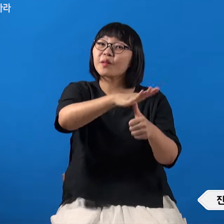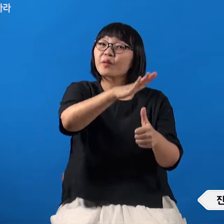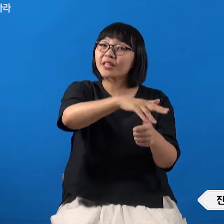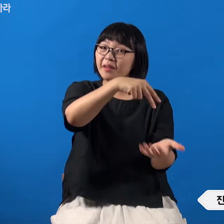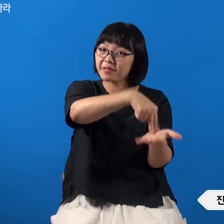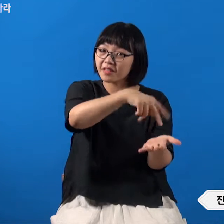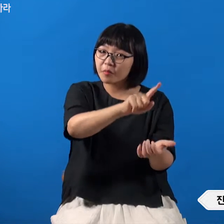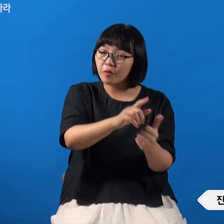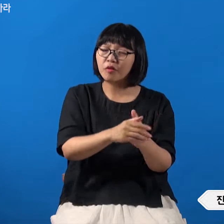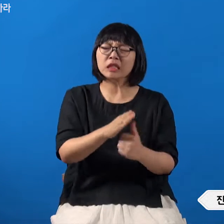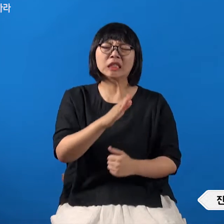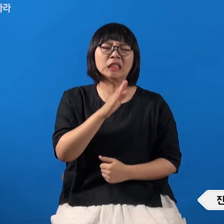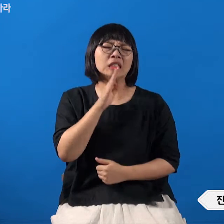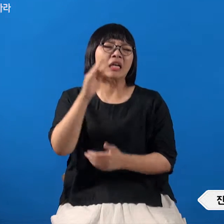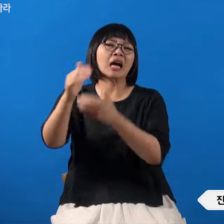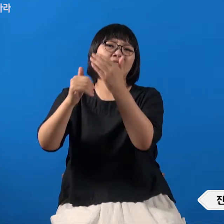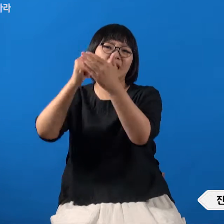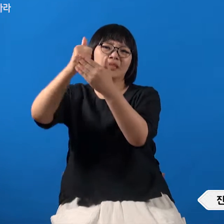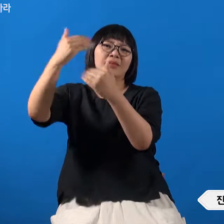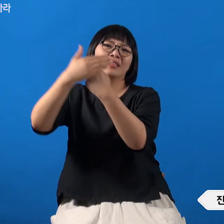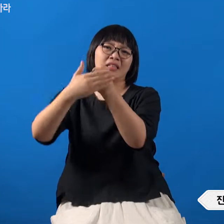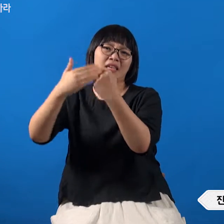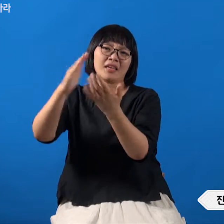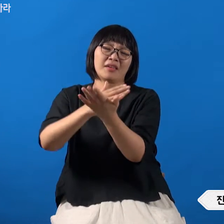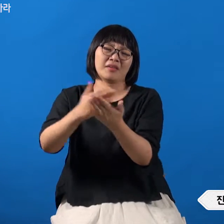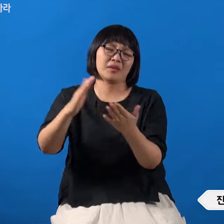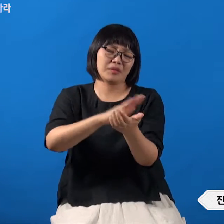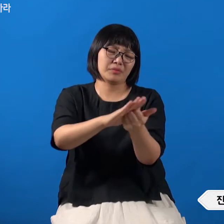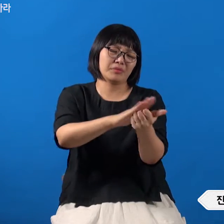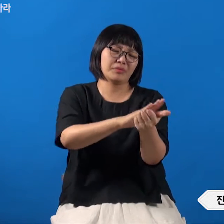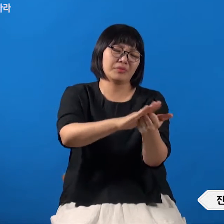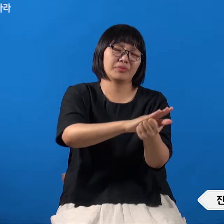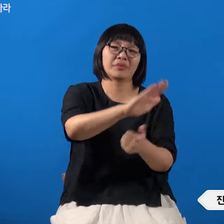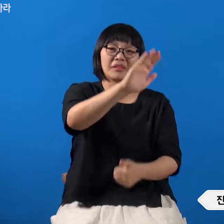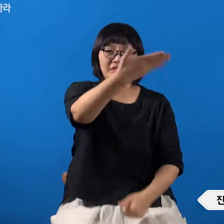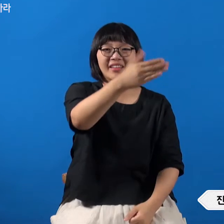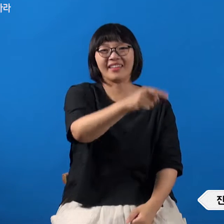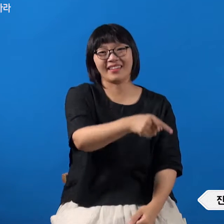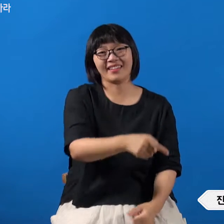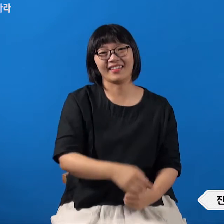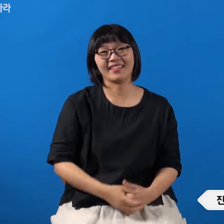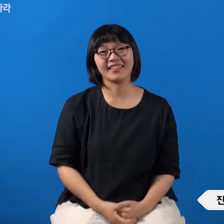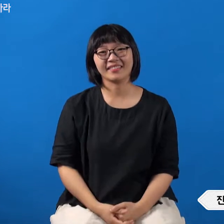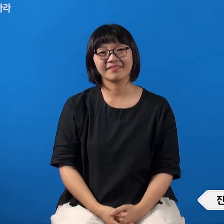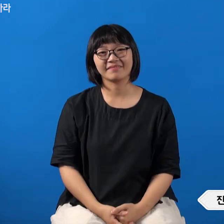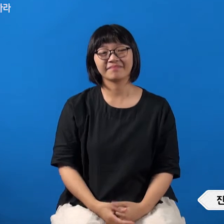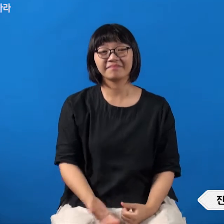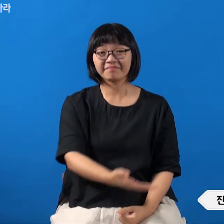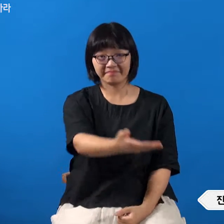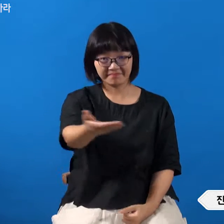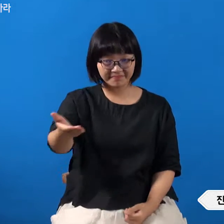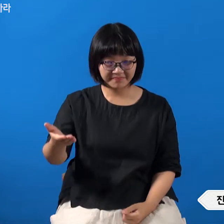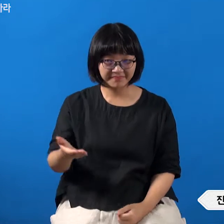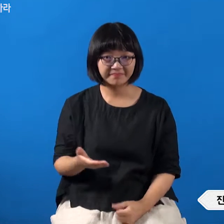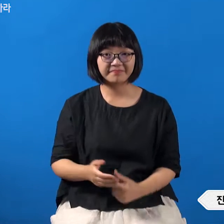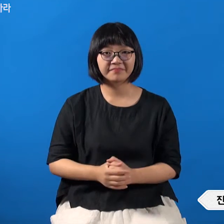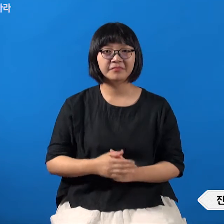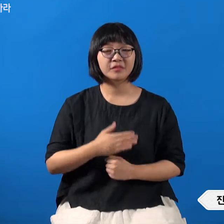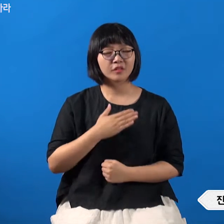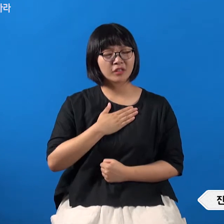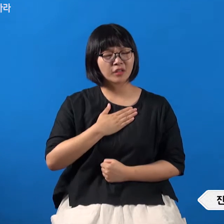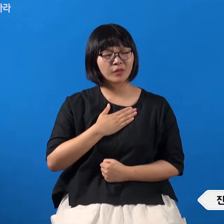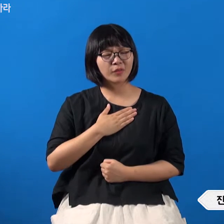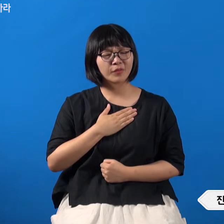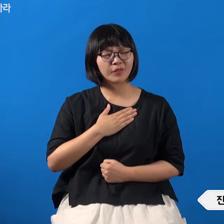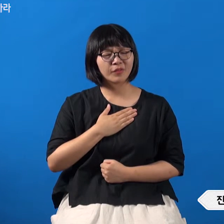하나님의 손길, 하나님의 베품이 되었기 때문입니다. 사랑하는 여러분, 우리에게도 그런 베품의